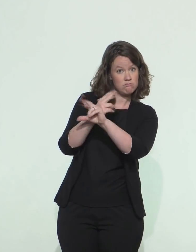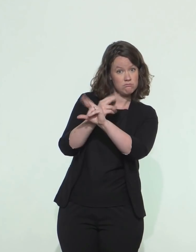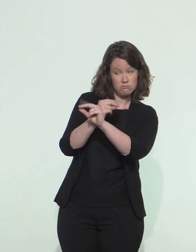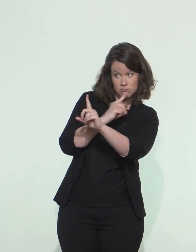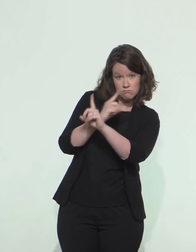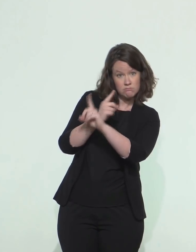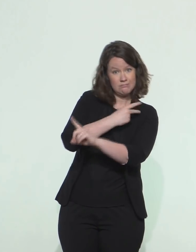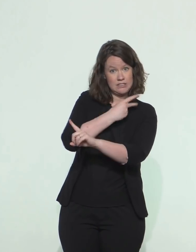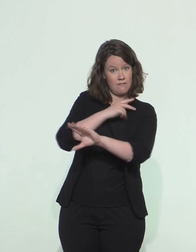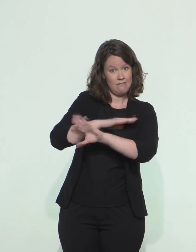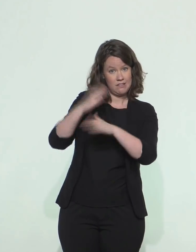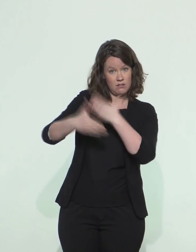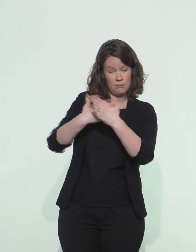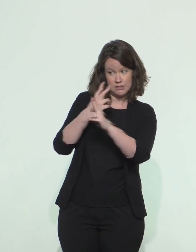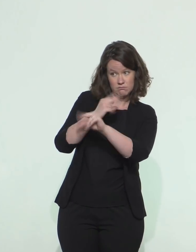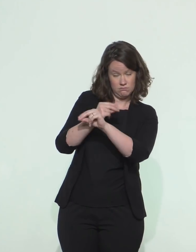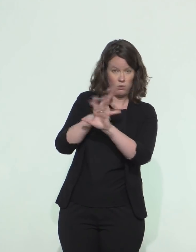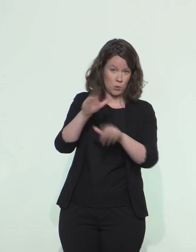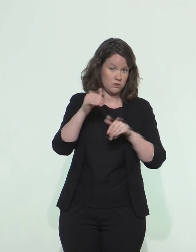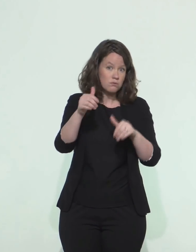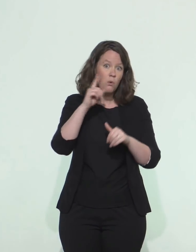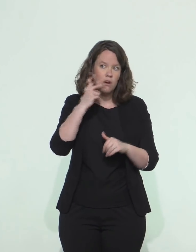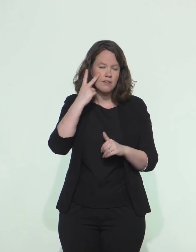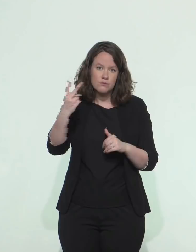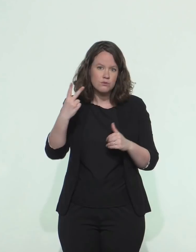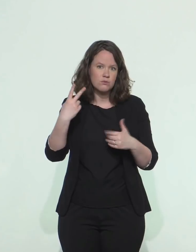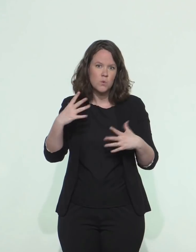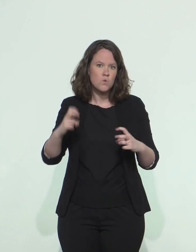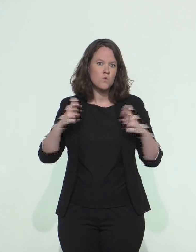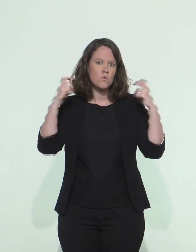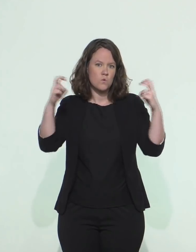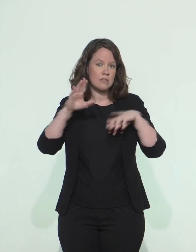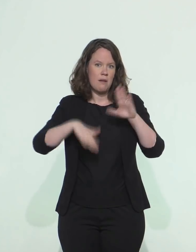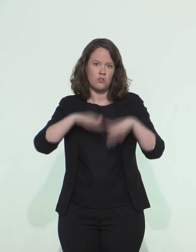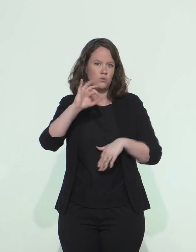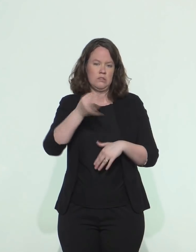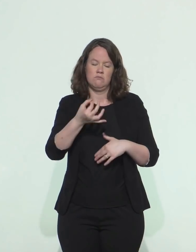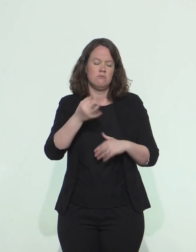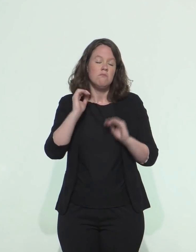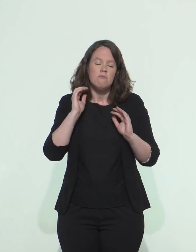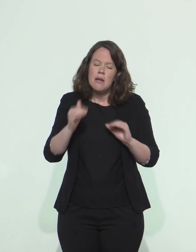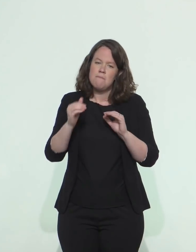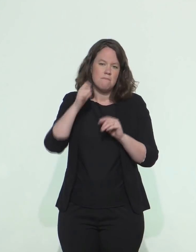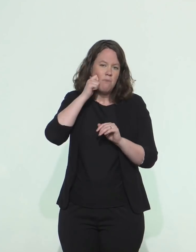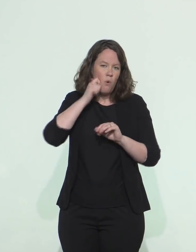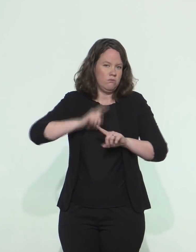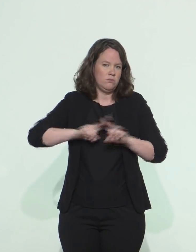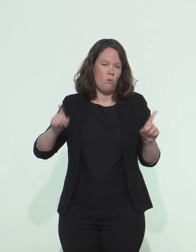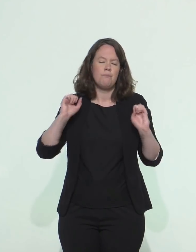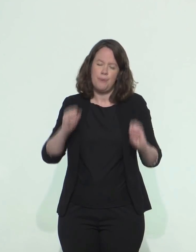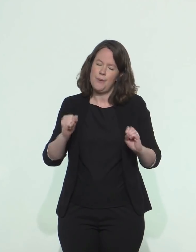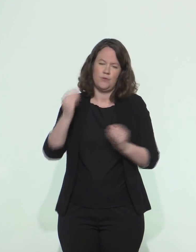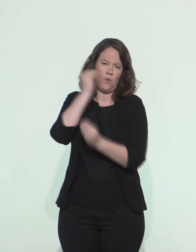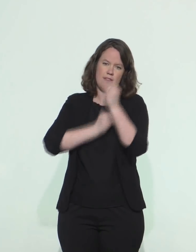la téléconsultation qui a été observé ces dernières semaines. On peut faire beaucoup de choses à distance. Et vous savez que